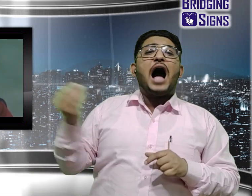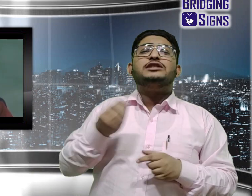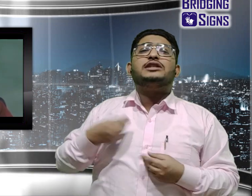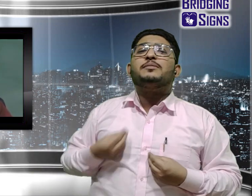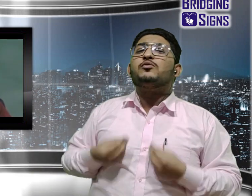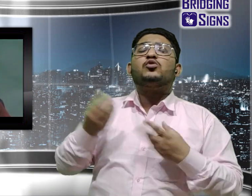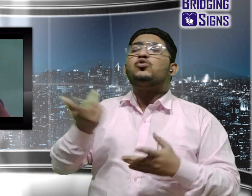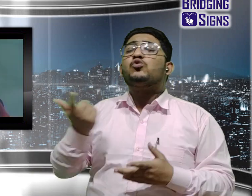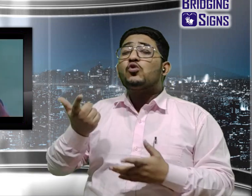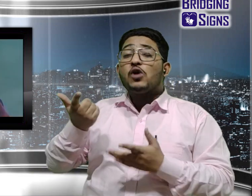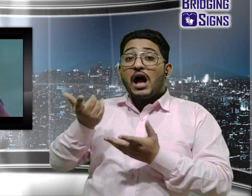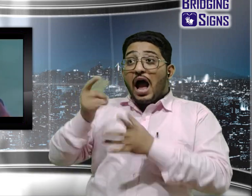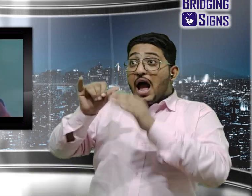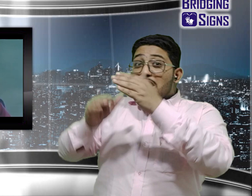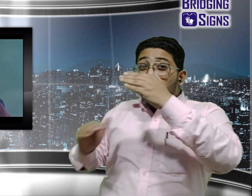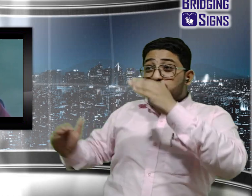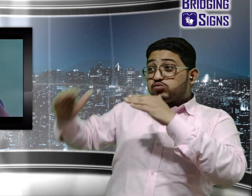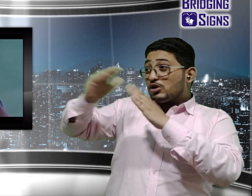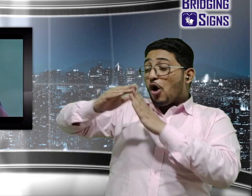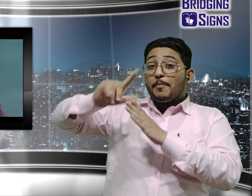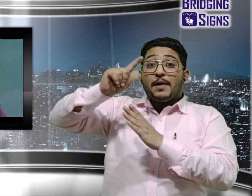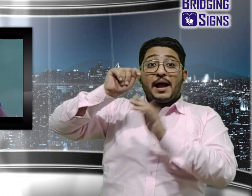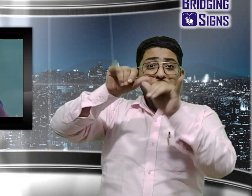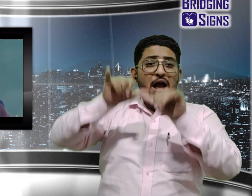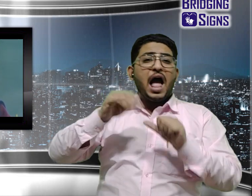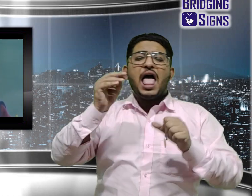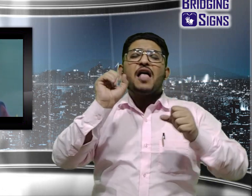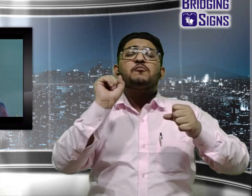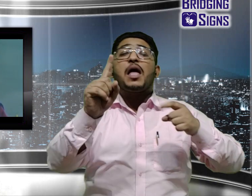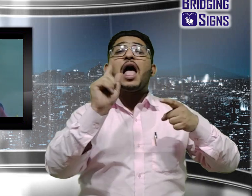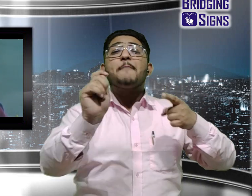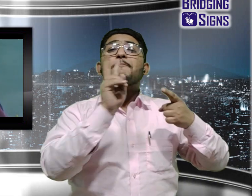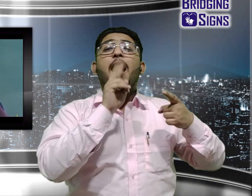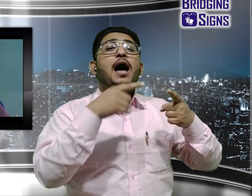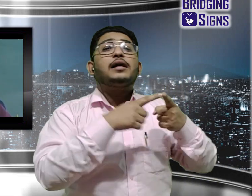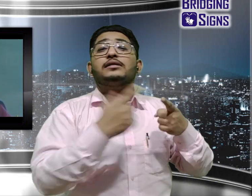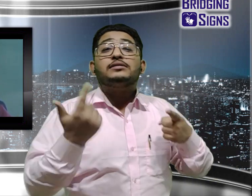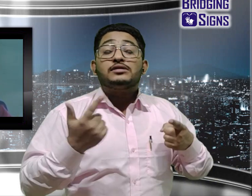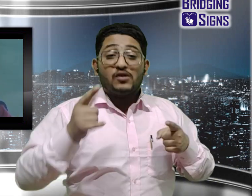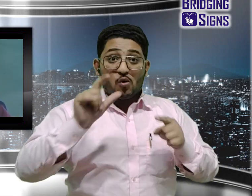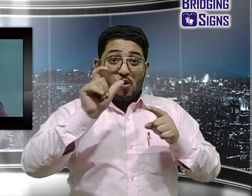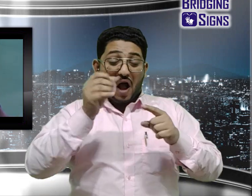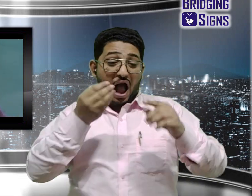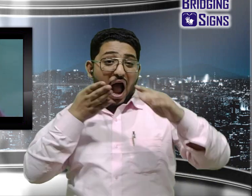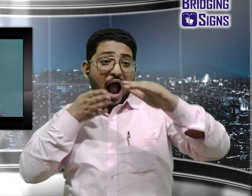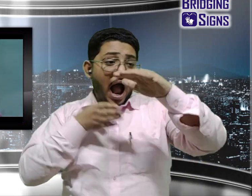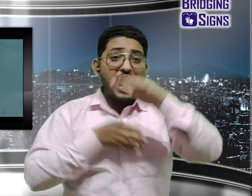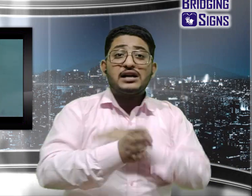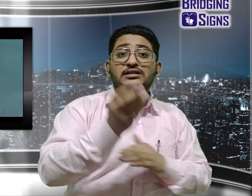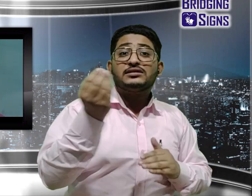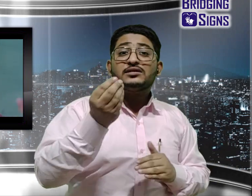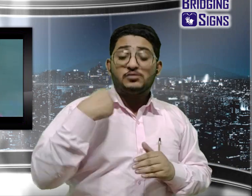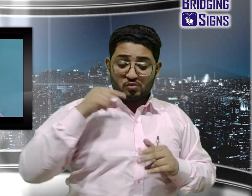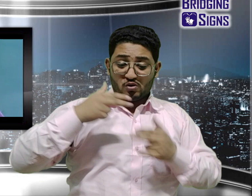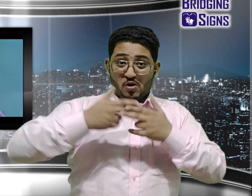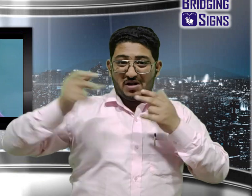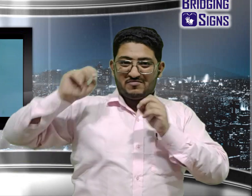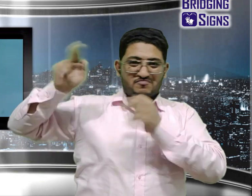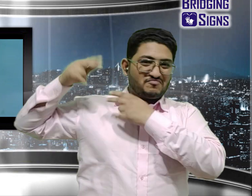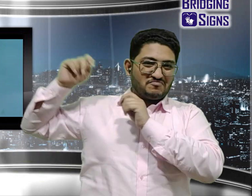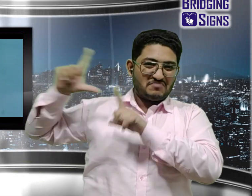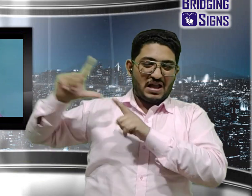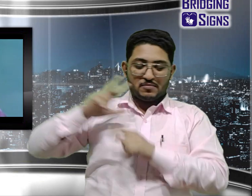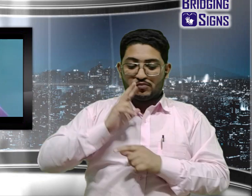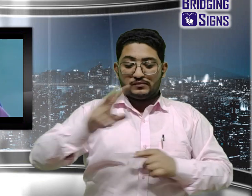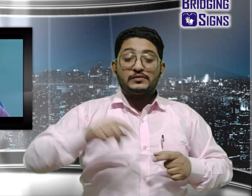है फ्रॉम द वेरी टॉप। पहला एरिया इज एक्सेस एंड कनेक्टिविटी। अगर प्लीज स्लाइड्स